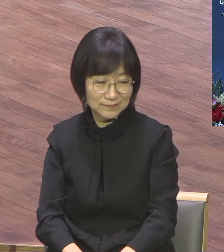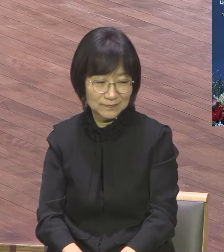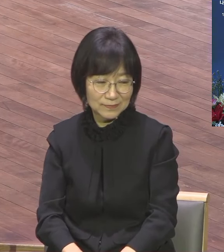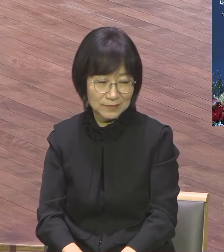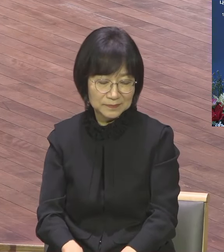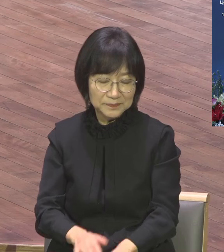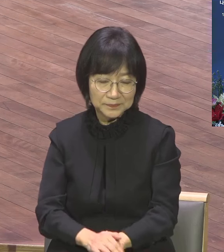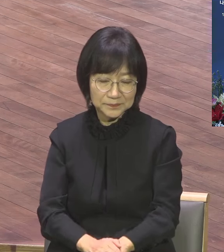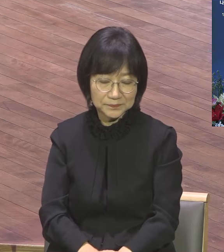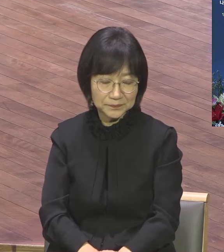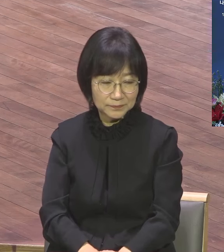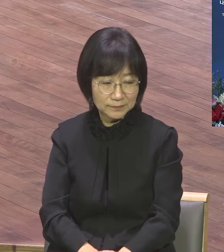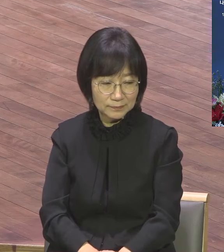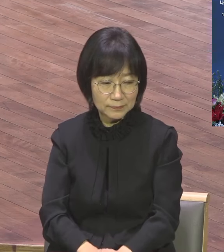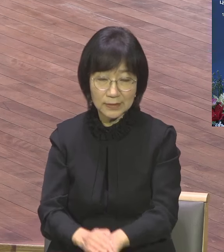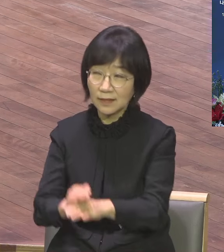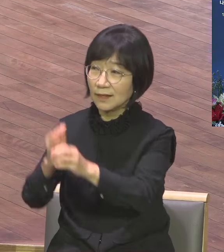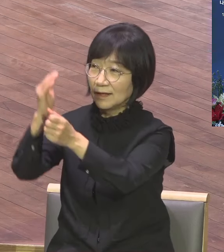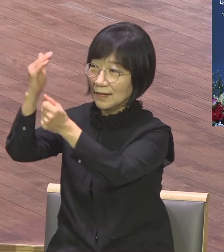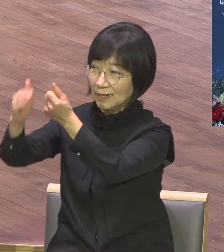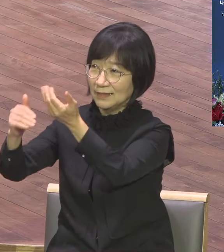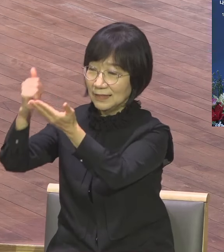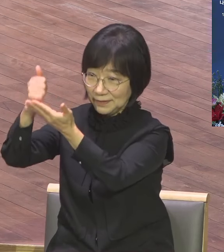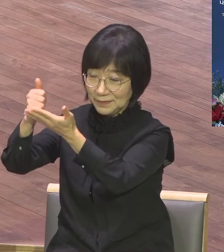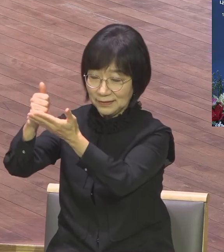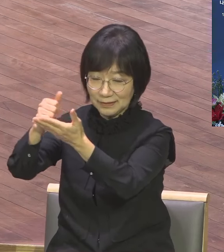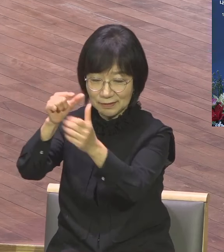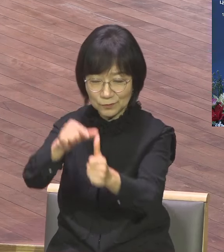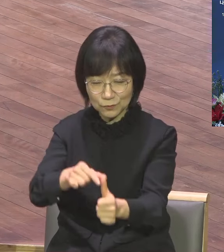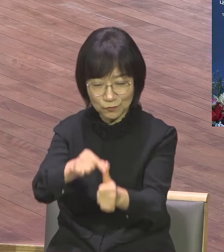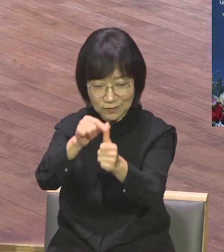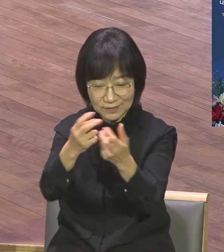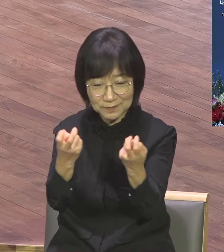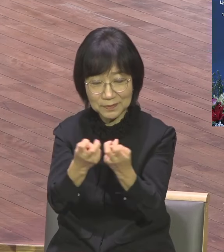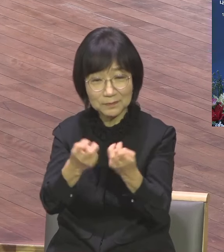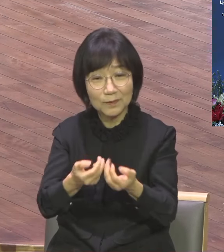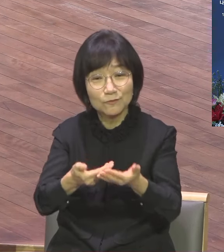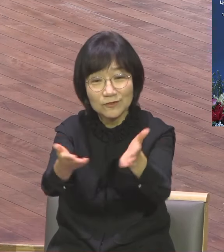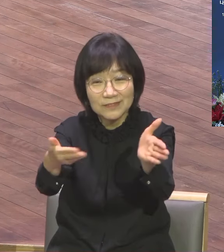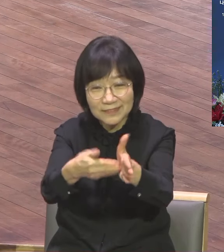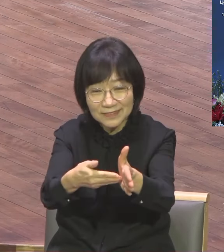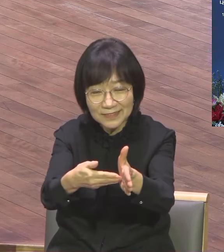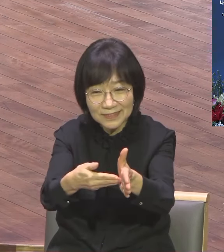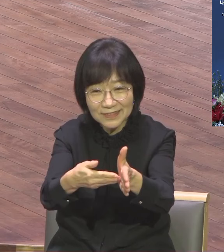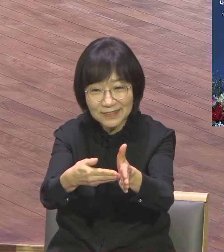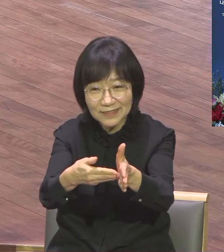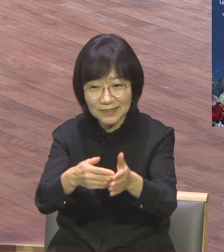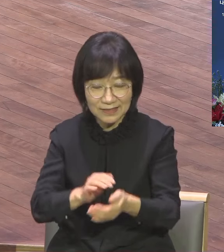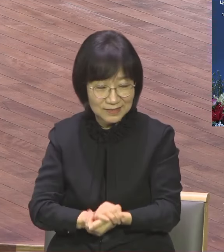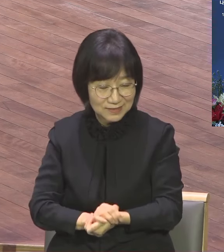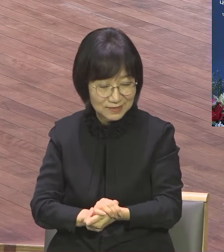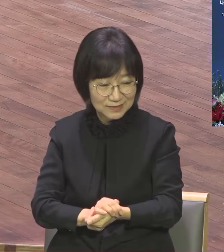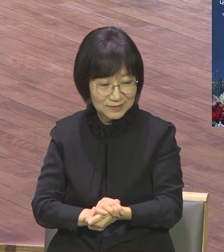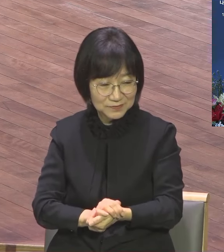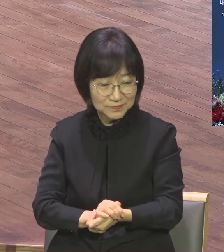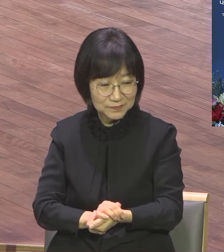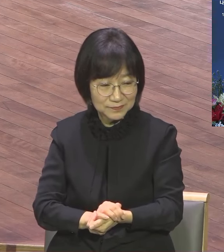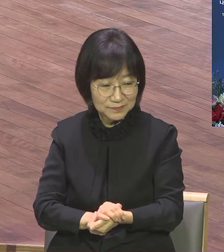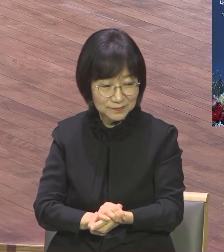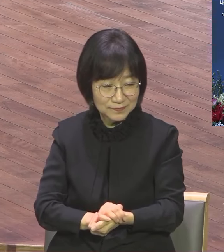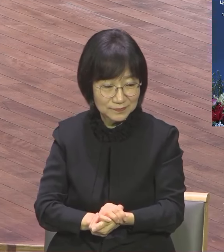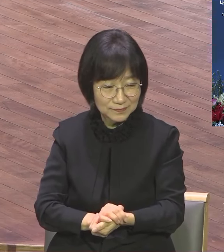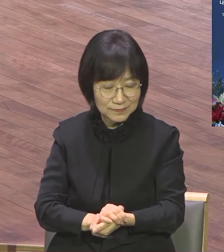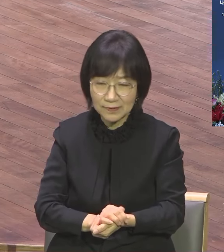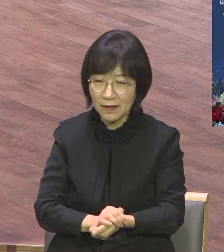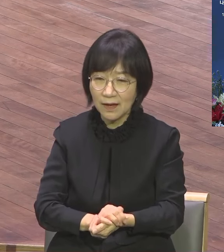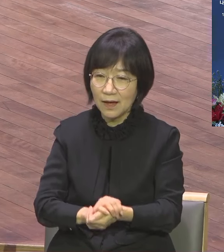어떻게 설명할 거예요? 하나님이 구원의 길을 열어주었는데 그 길을 어떻게 설명할 것이냐? 다른 답이 없습니다. 바로